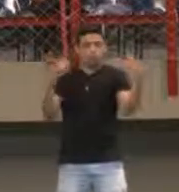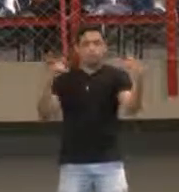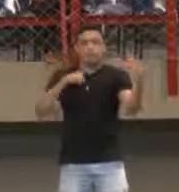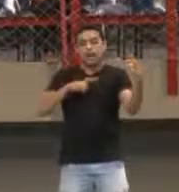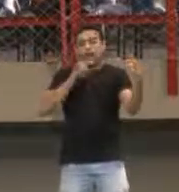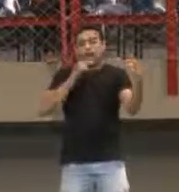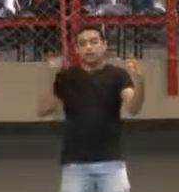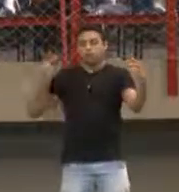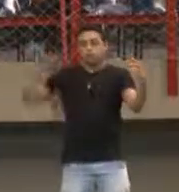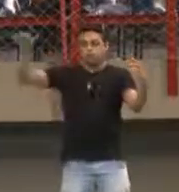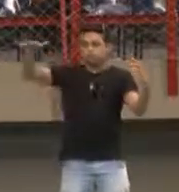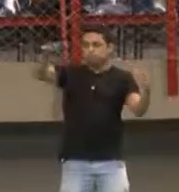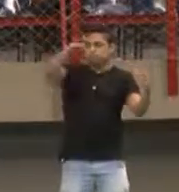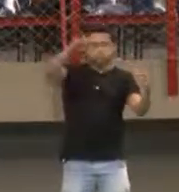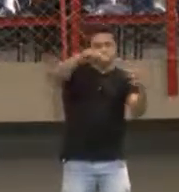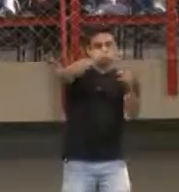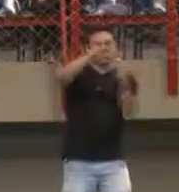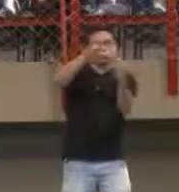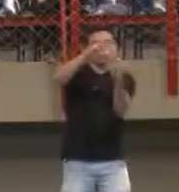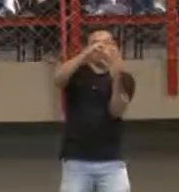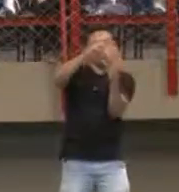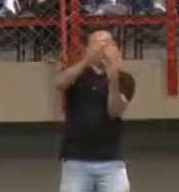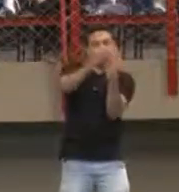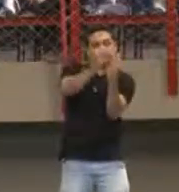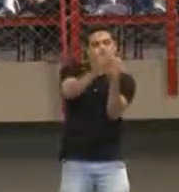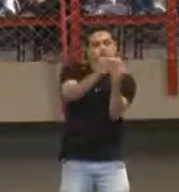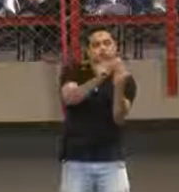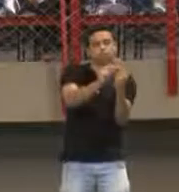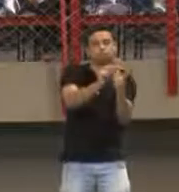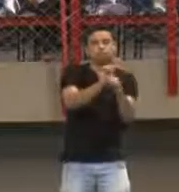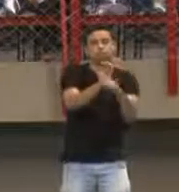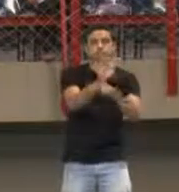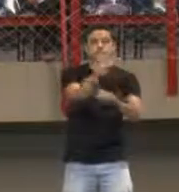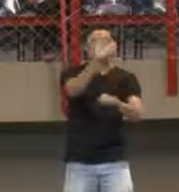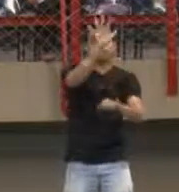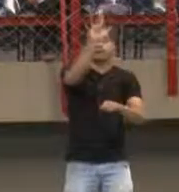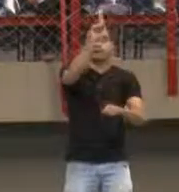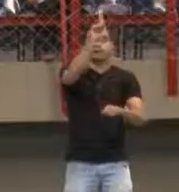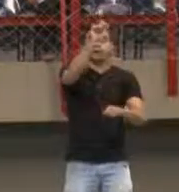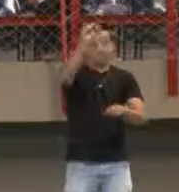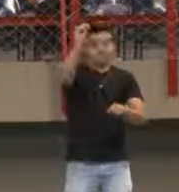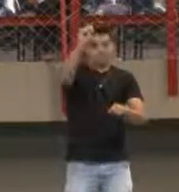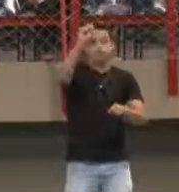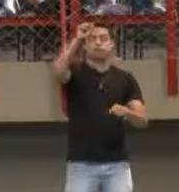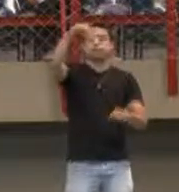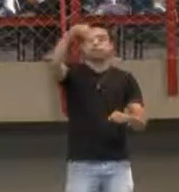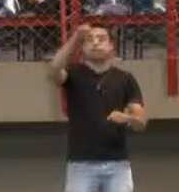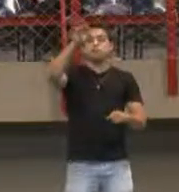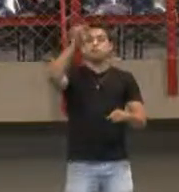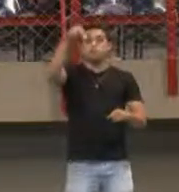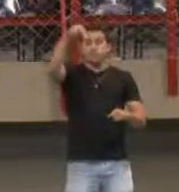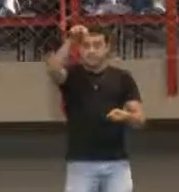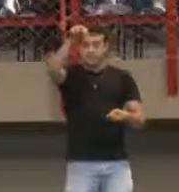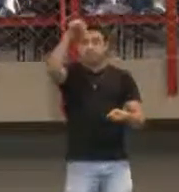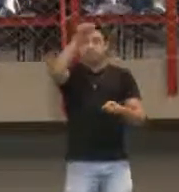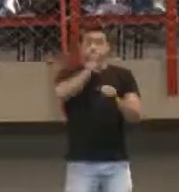entrar em decomposição, libera um gás que é o chamado gás metano. Esse gás metano, ele é só